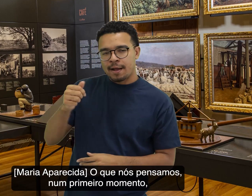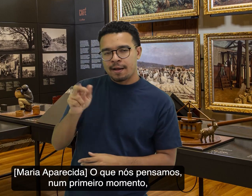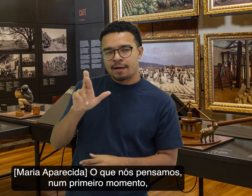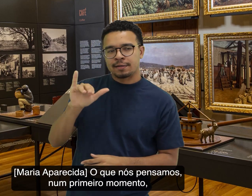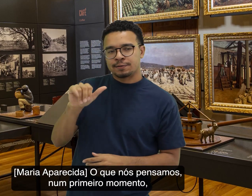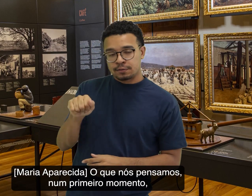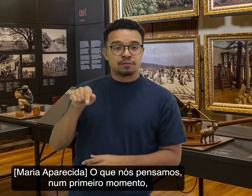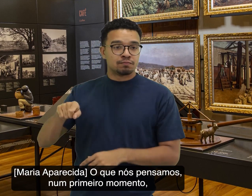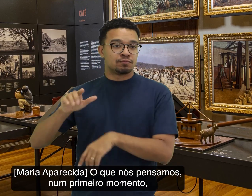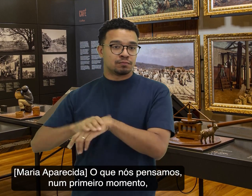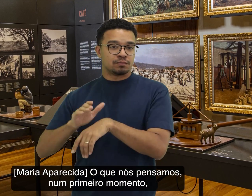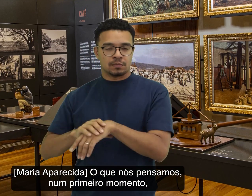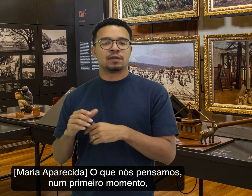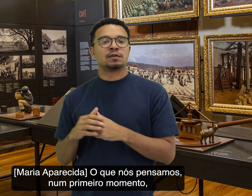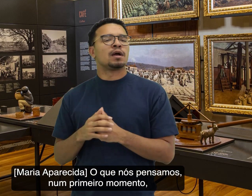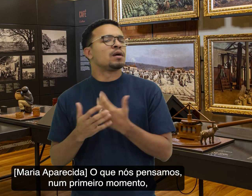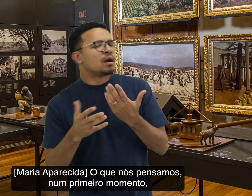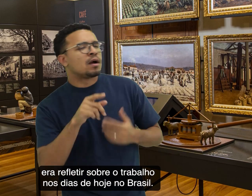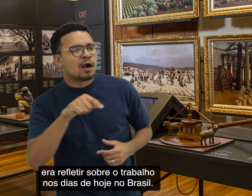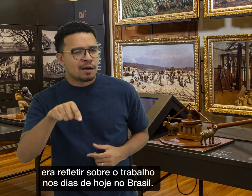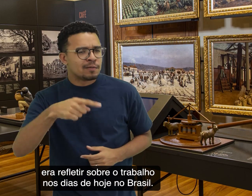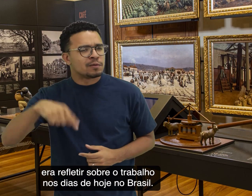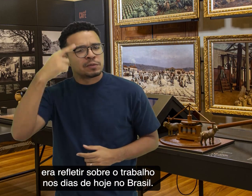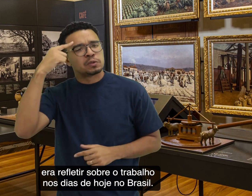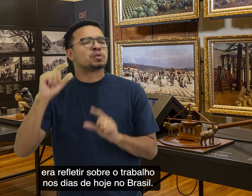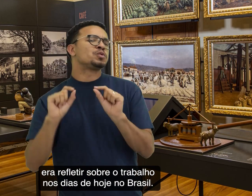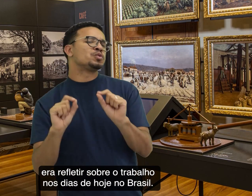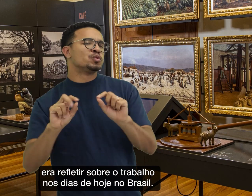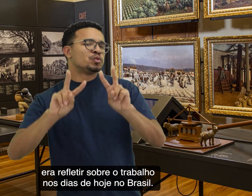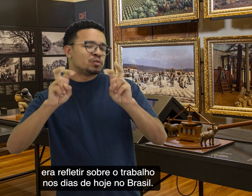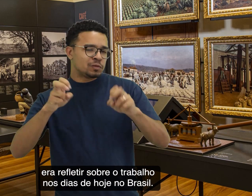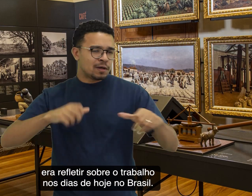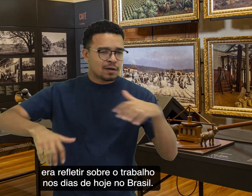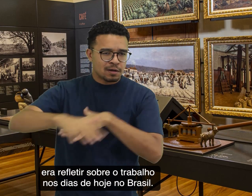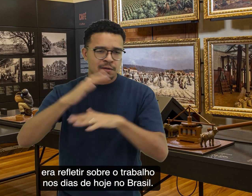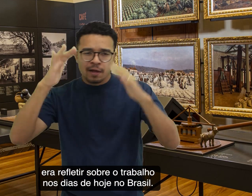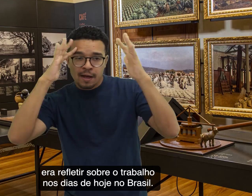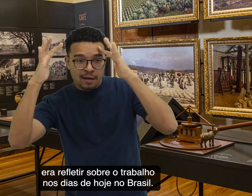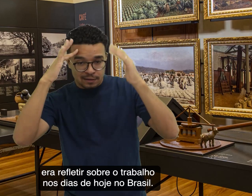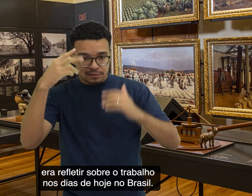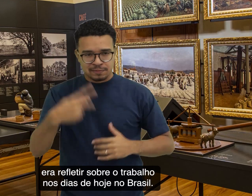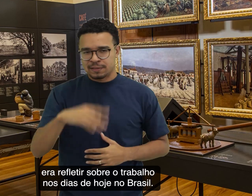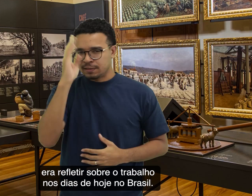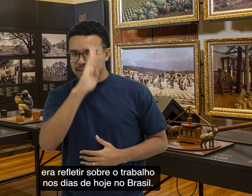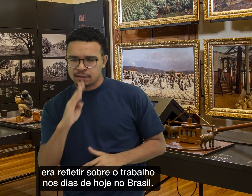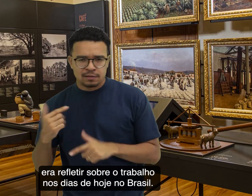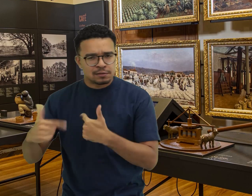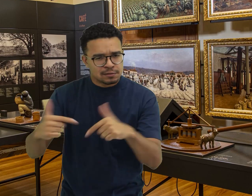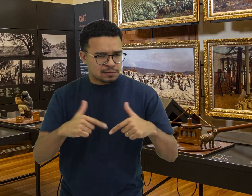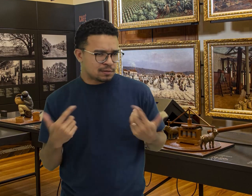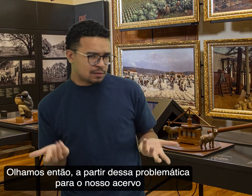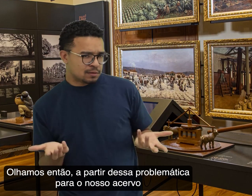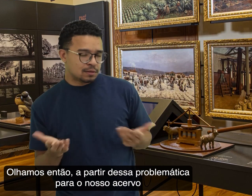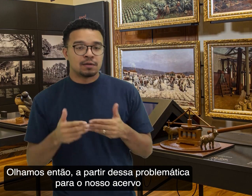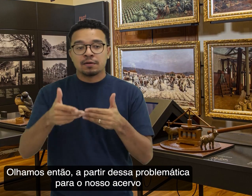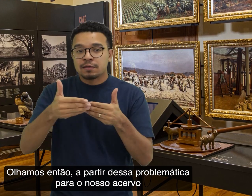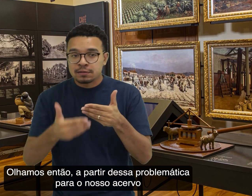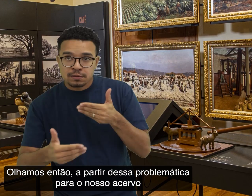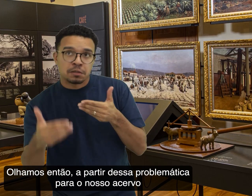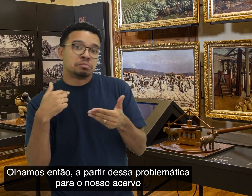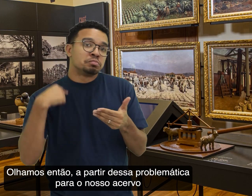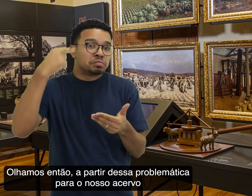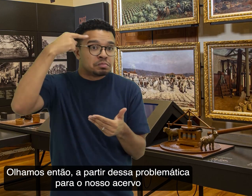Maria Aparecida. O que nós pensamos, num primeiro momento, era refletir sobre o trabalho nos dias de hoje no Brasil,